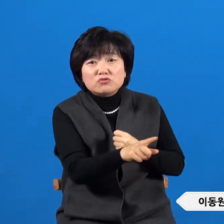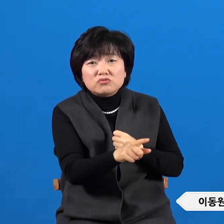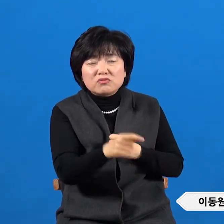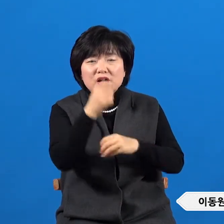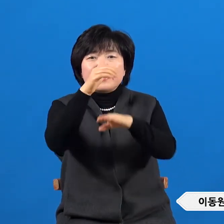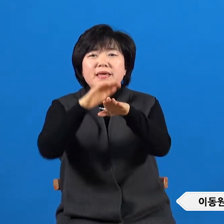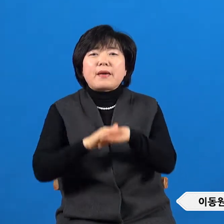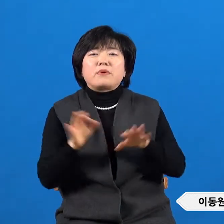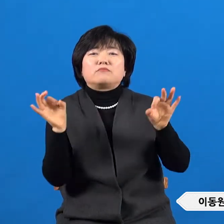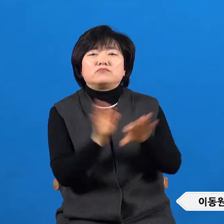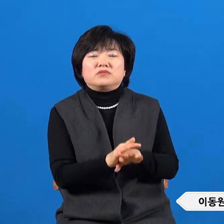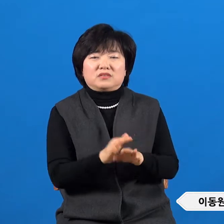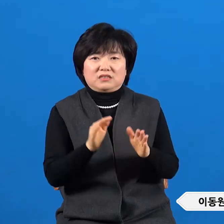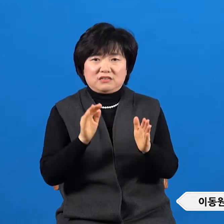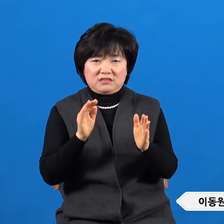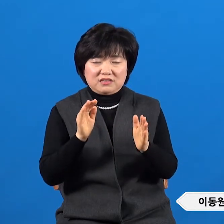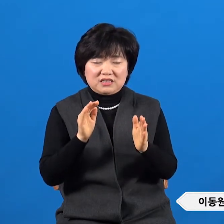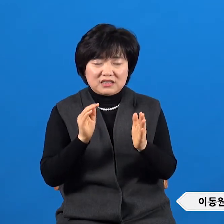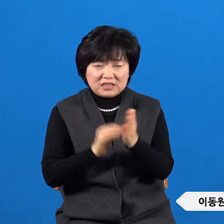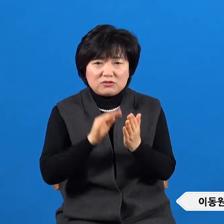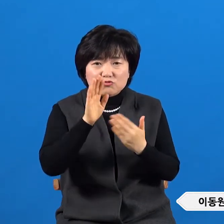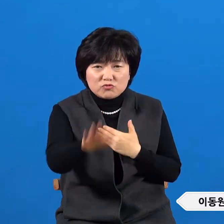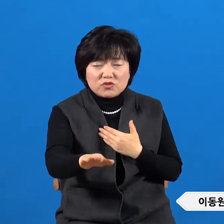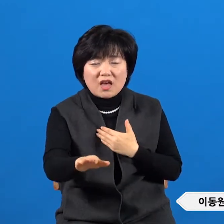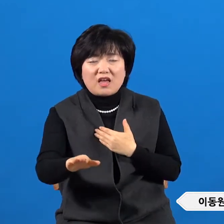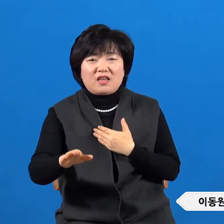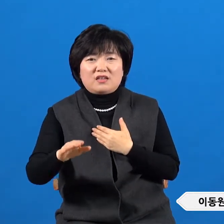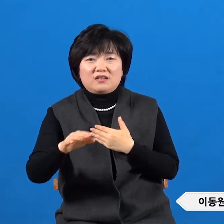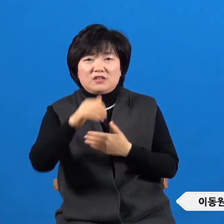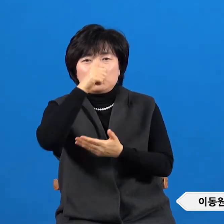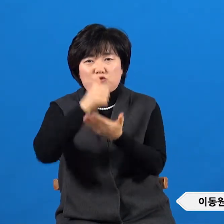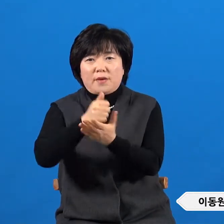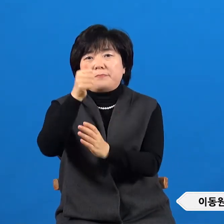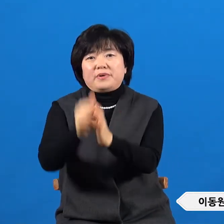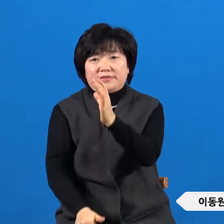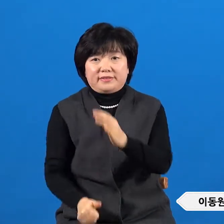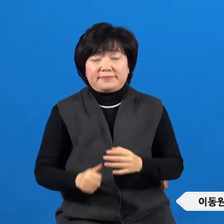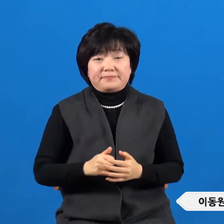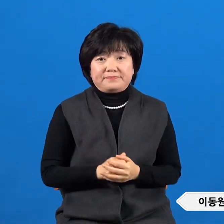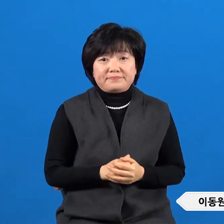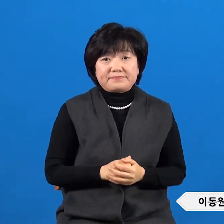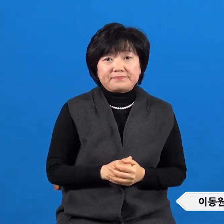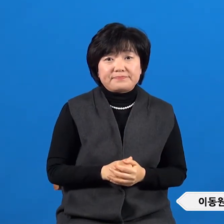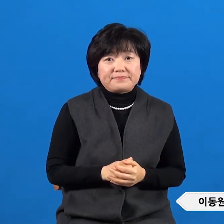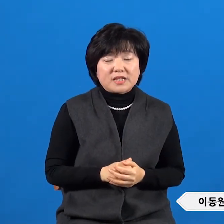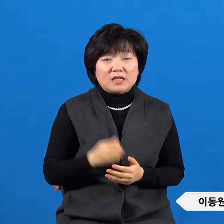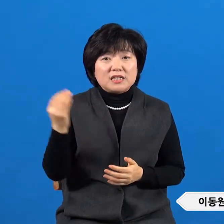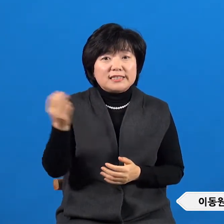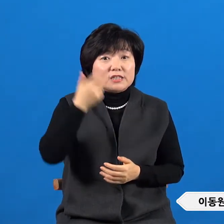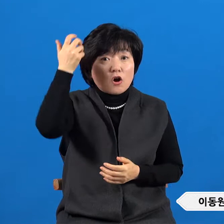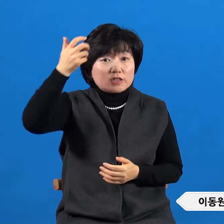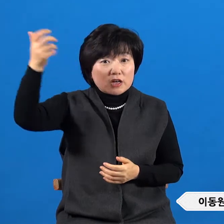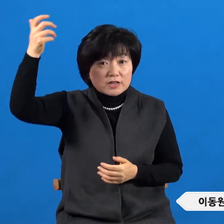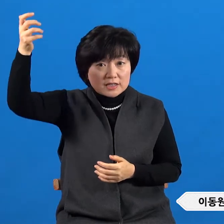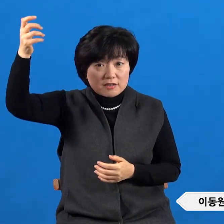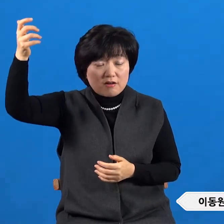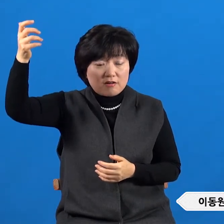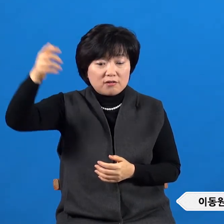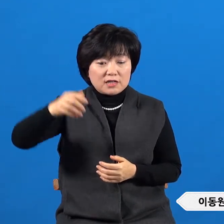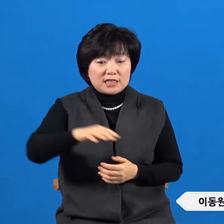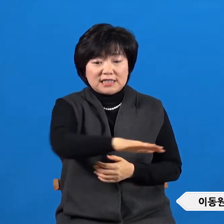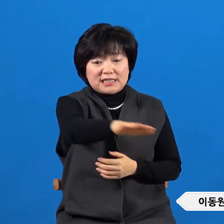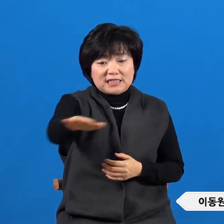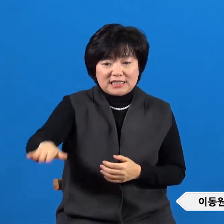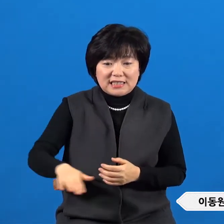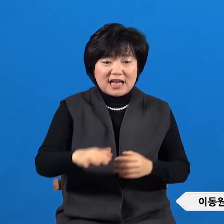온다면 그렇게 올 것이라고 생각합니다. 그러므로 우리는 성령께서 다시 한번 이 땅의